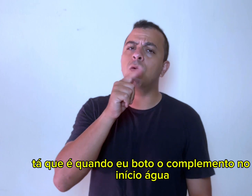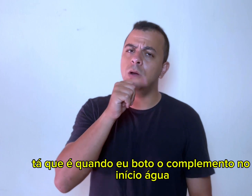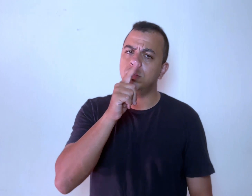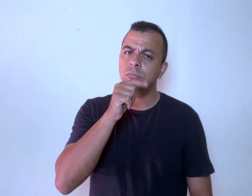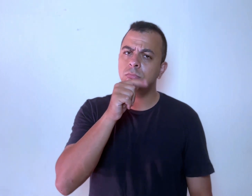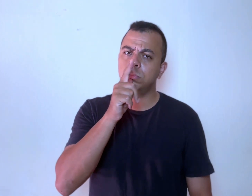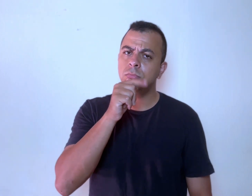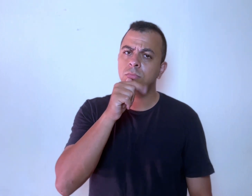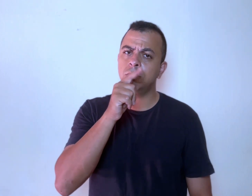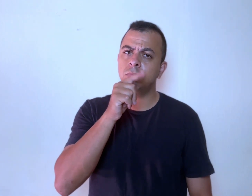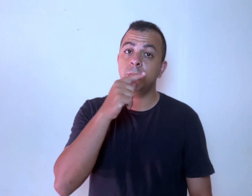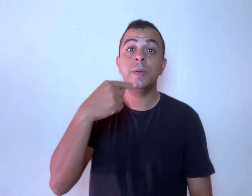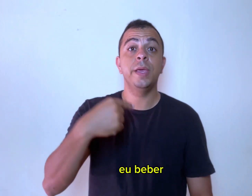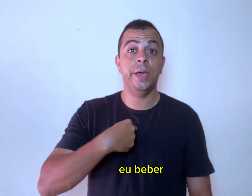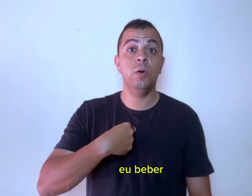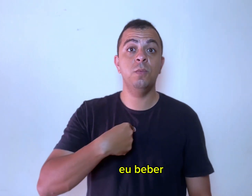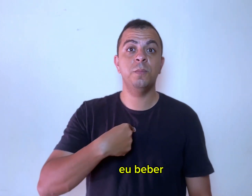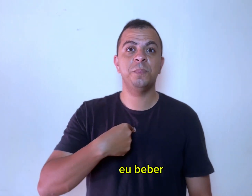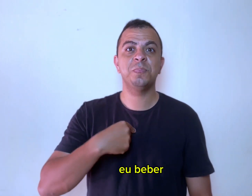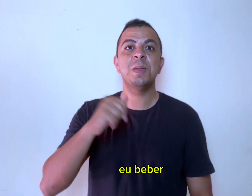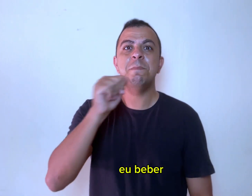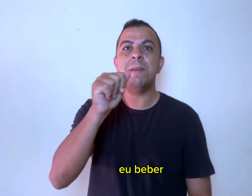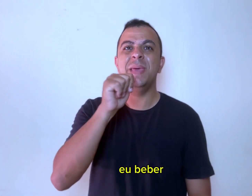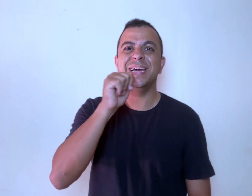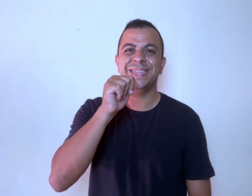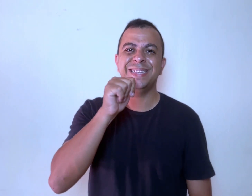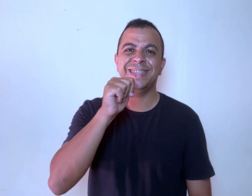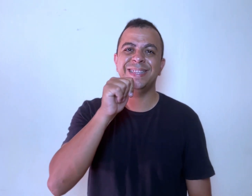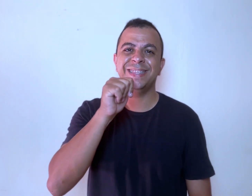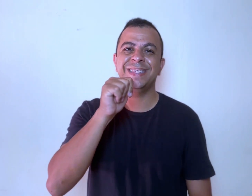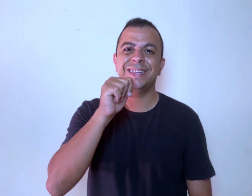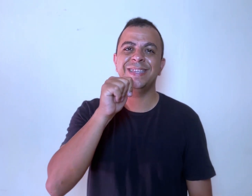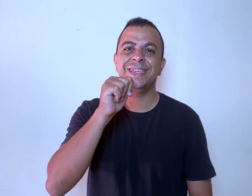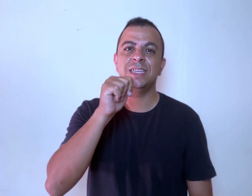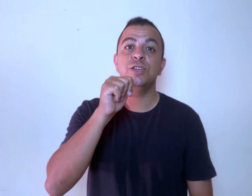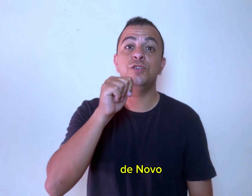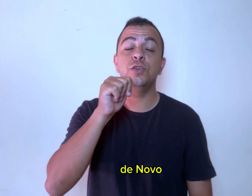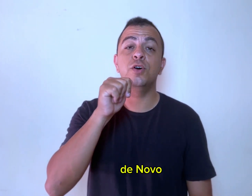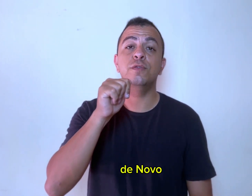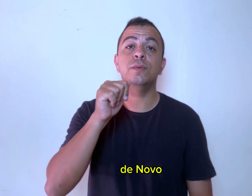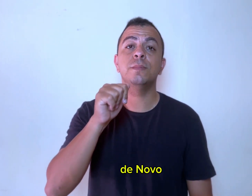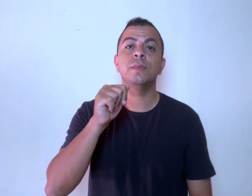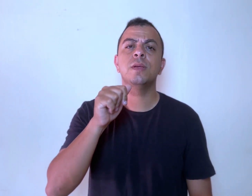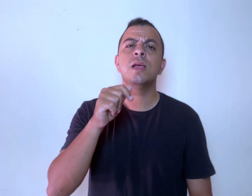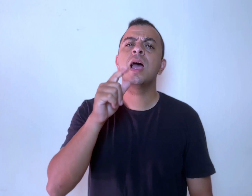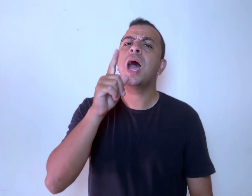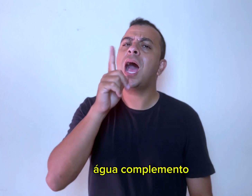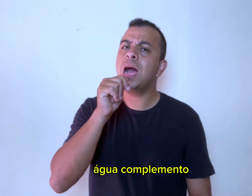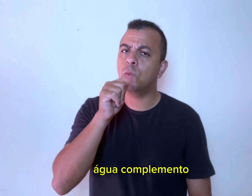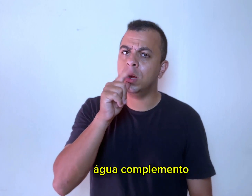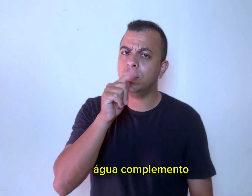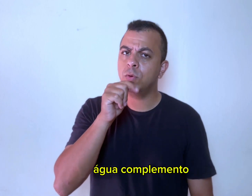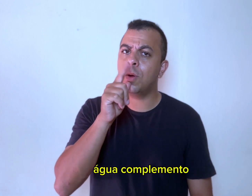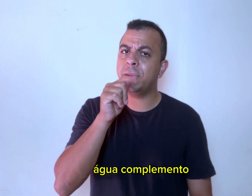Água. Eu beber. De novo. Água,